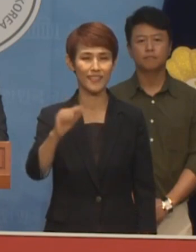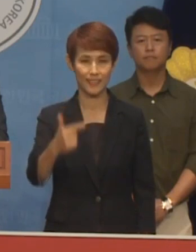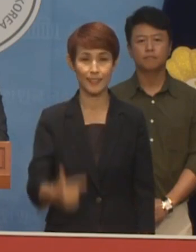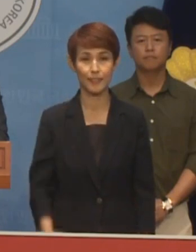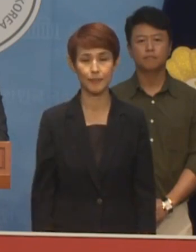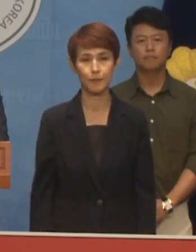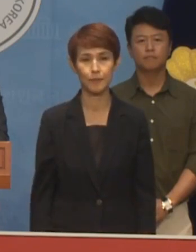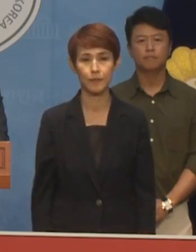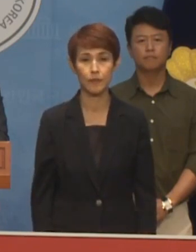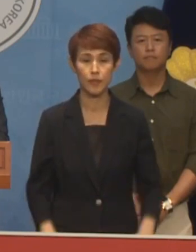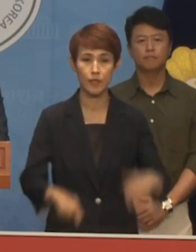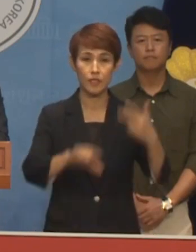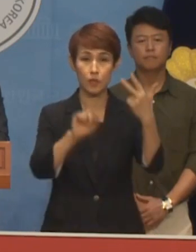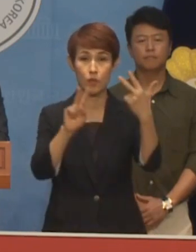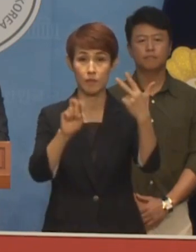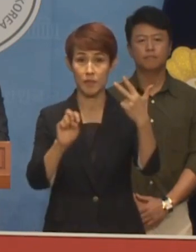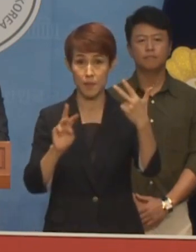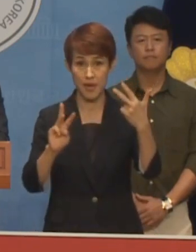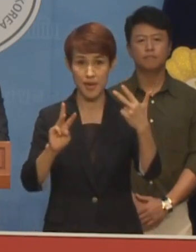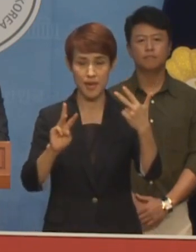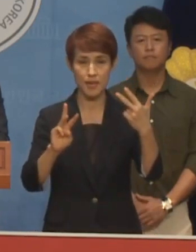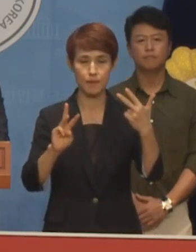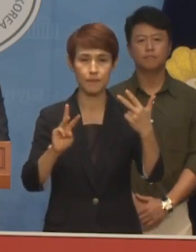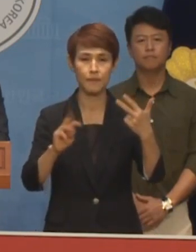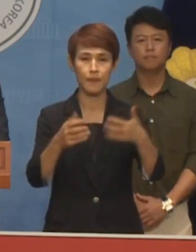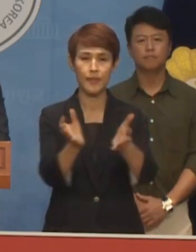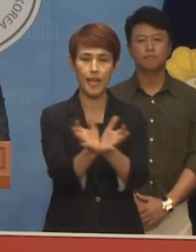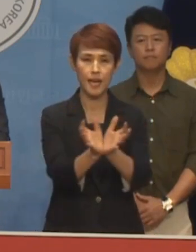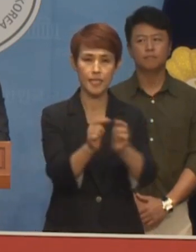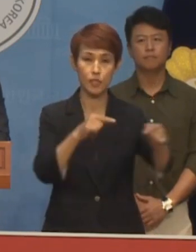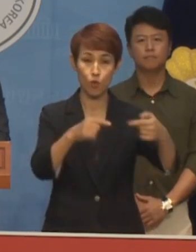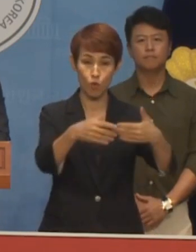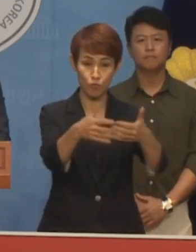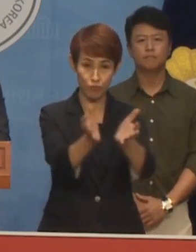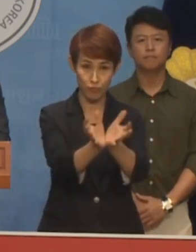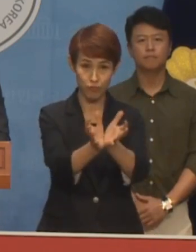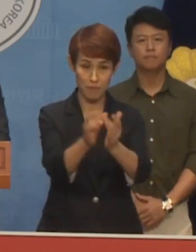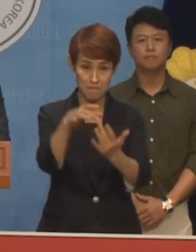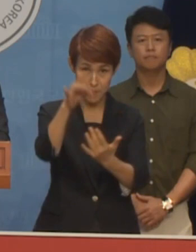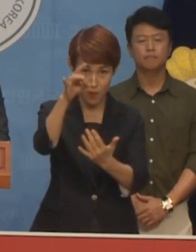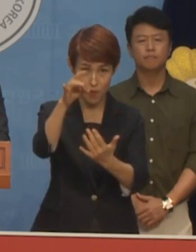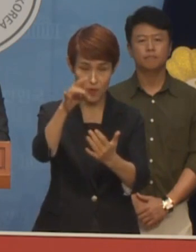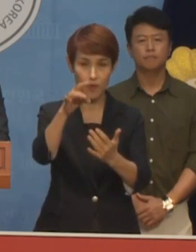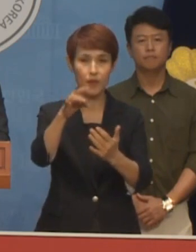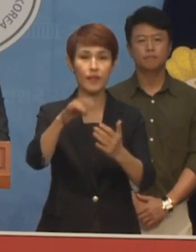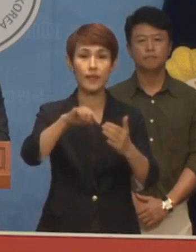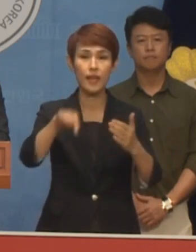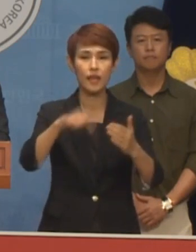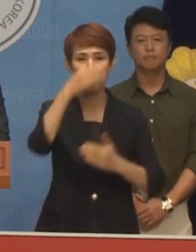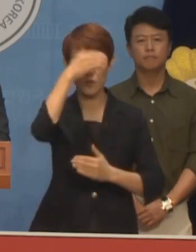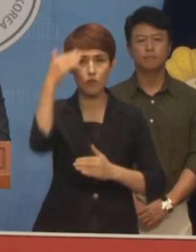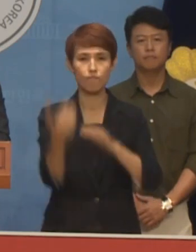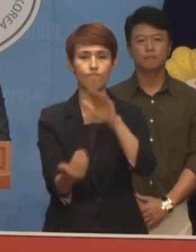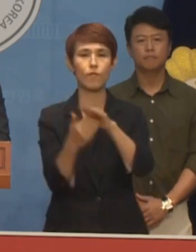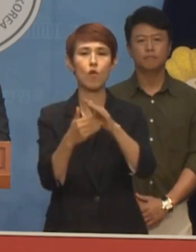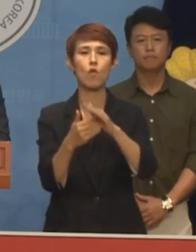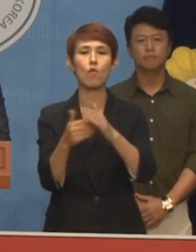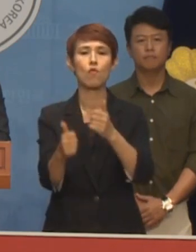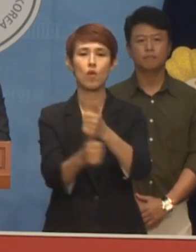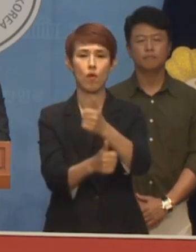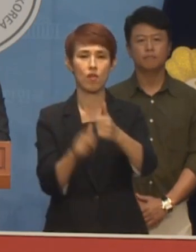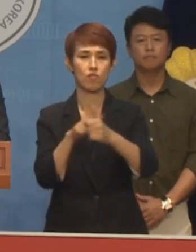저는 이번 7월 23일 당 지도부를 선출하는 전당대회에 청년최고위원 후보로